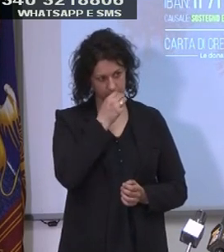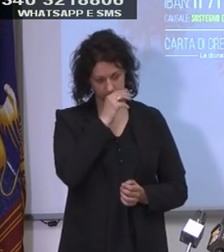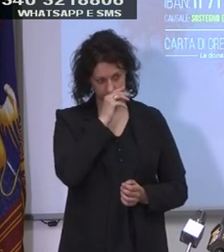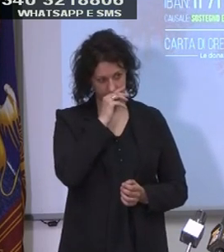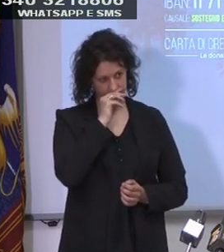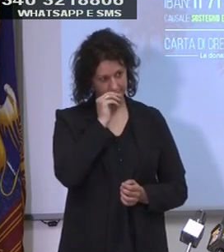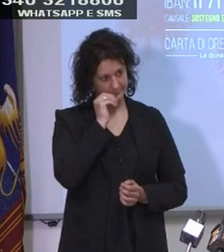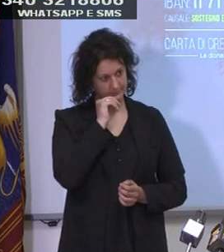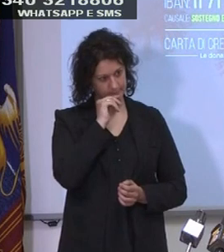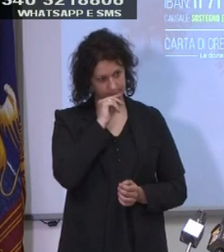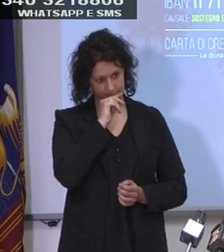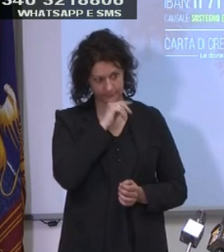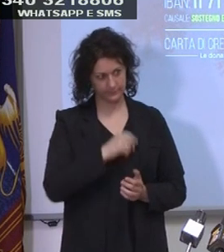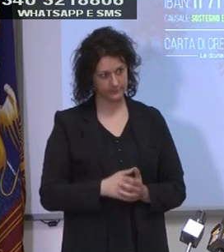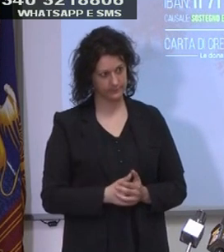chiede